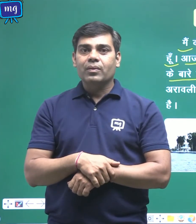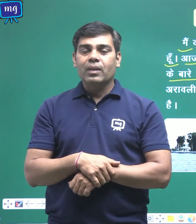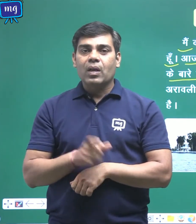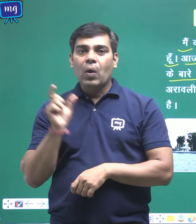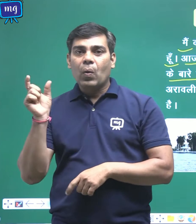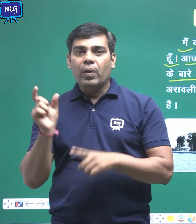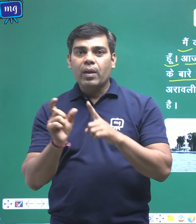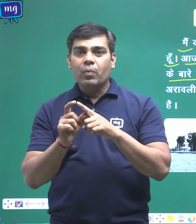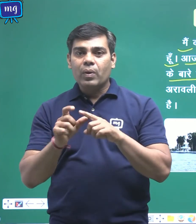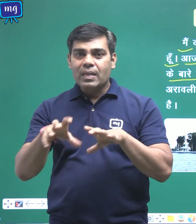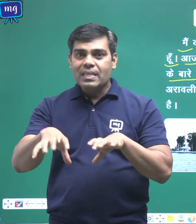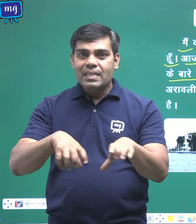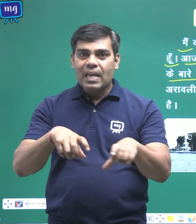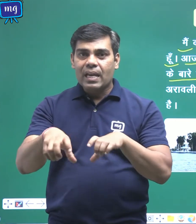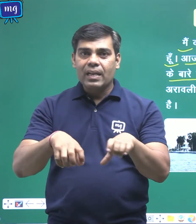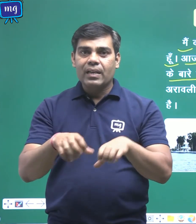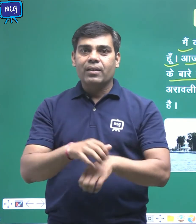उदयपुर शहर